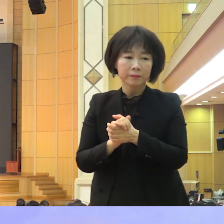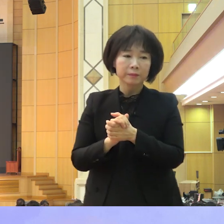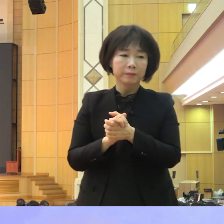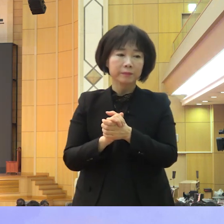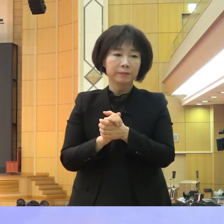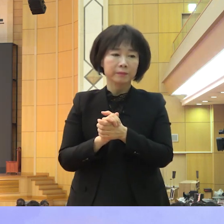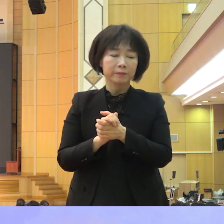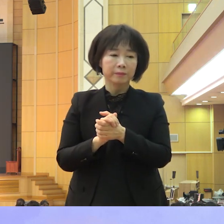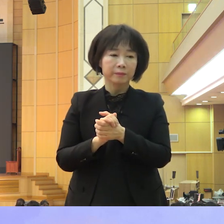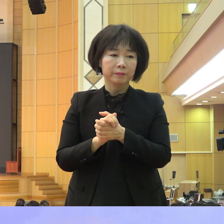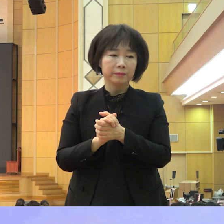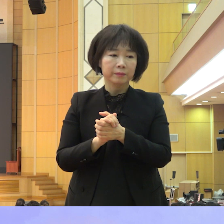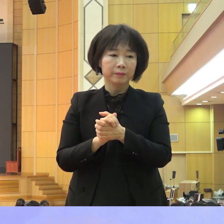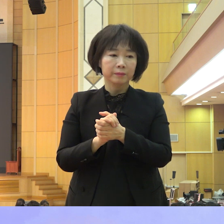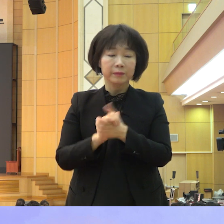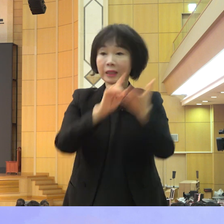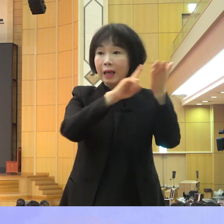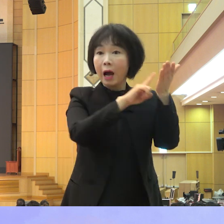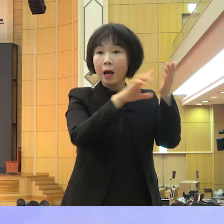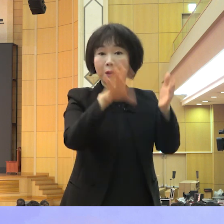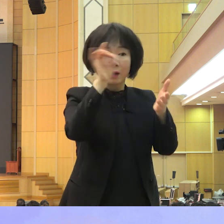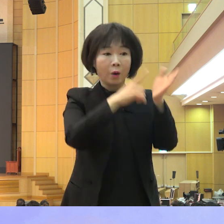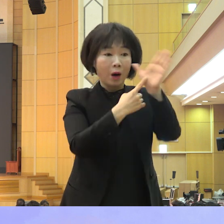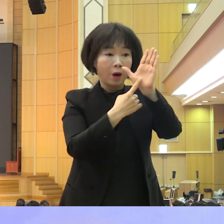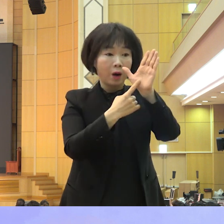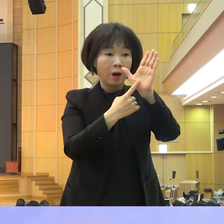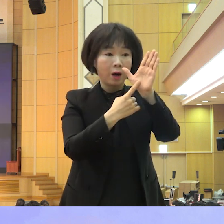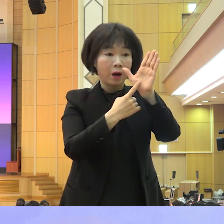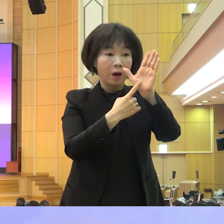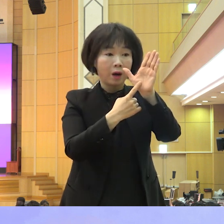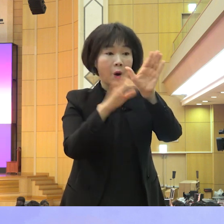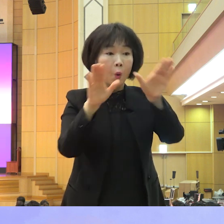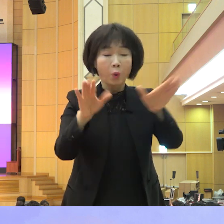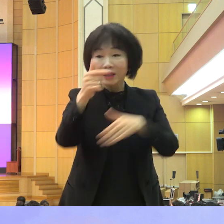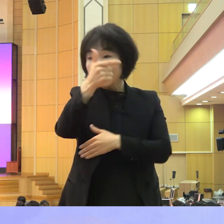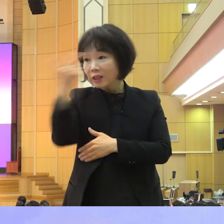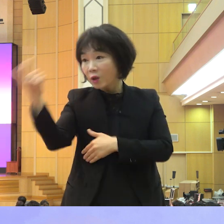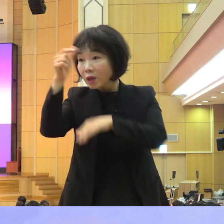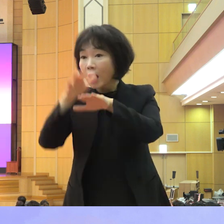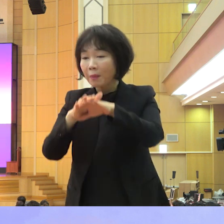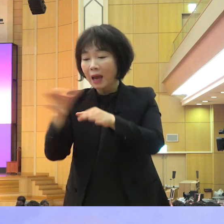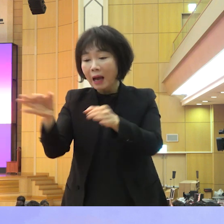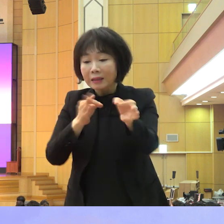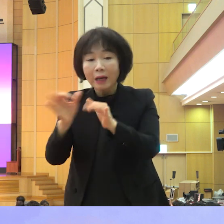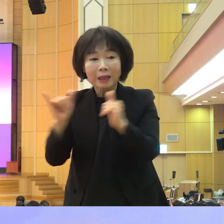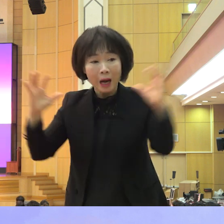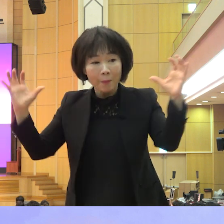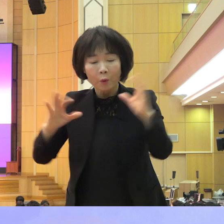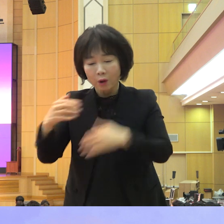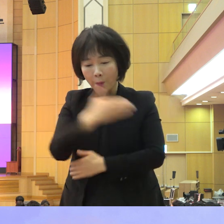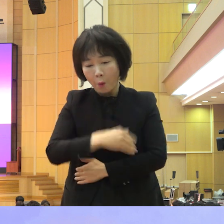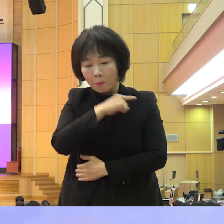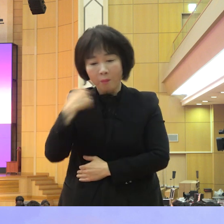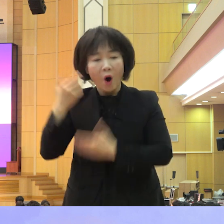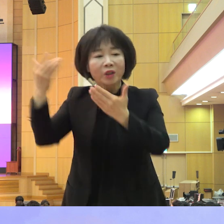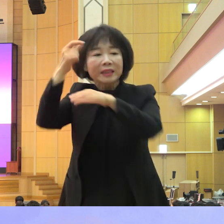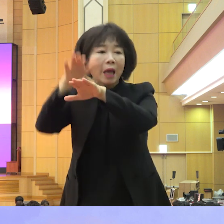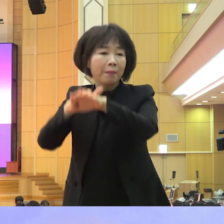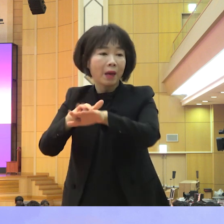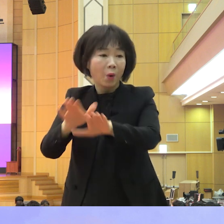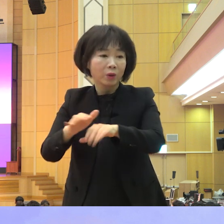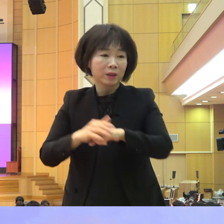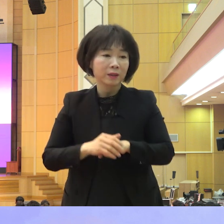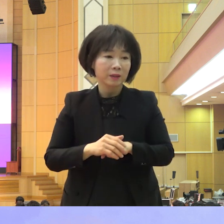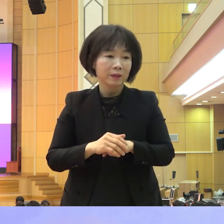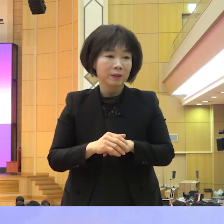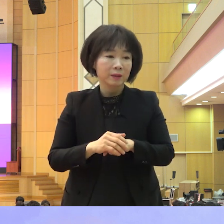네, 먼저 광고 말씀 드리겠습니다. 오늘 저녁 예배는 경영인 선교회 헌신 예배로 드리고요. 3부 예배 후에는 계시록